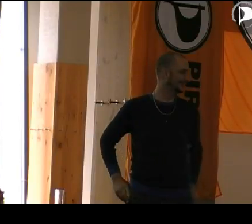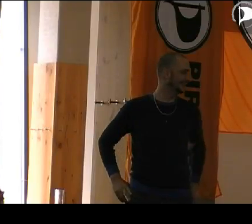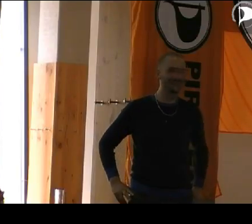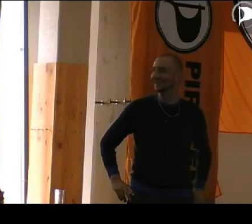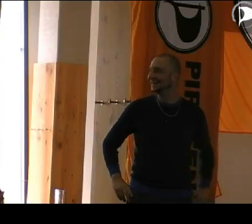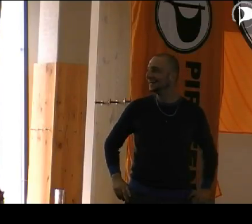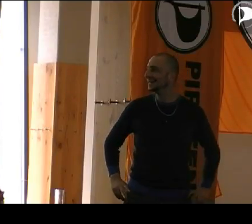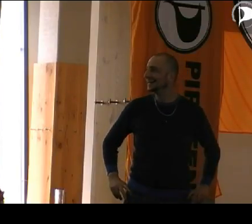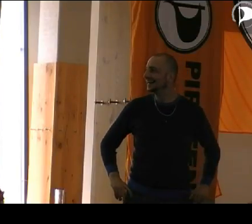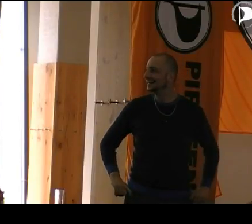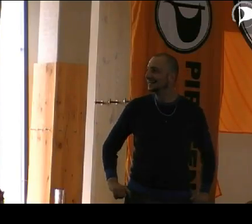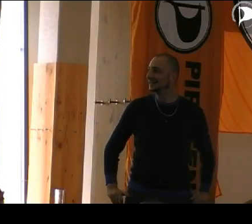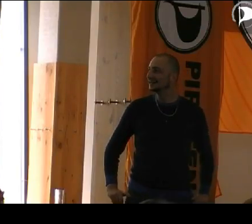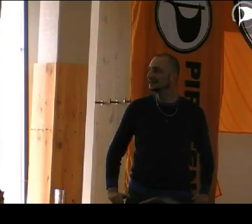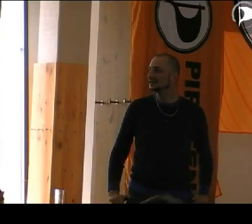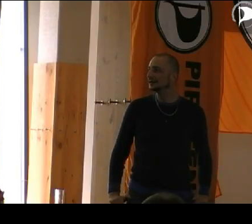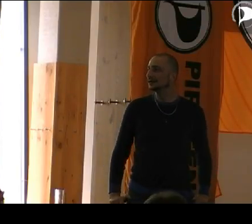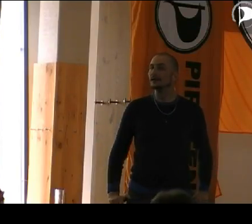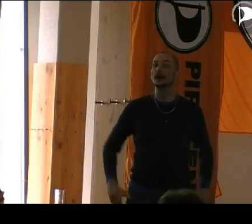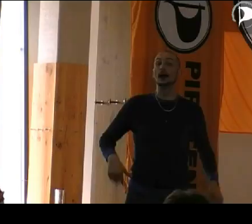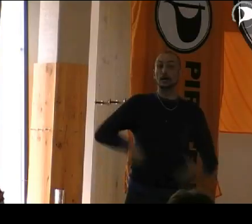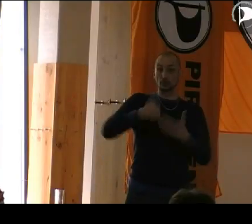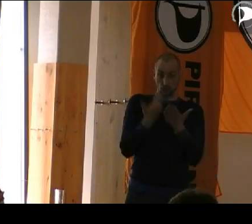dass deswegen so